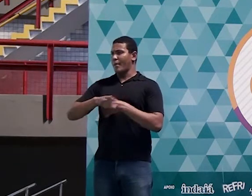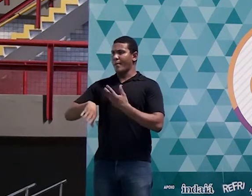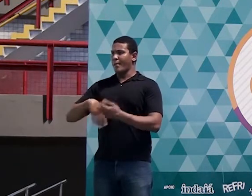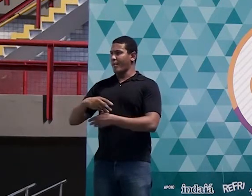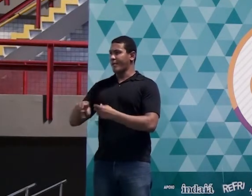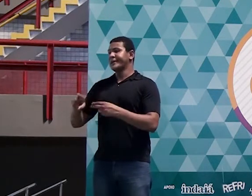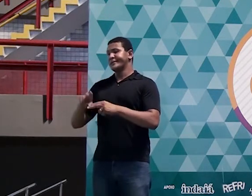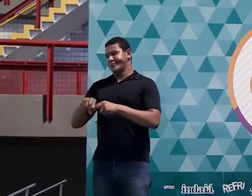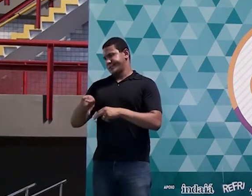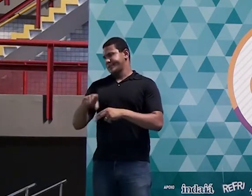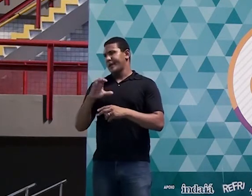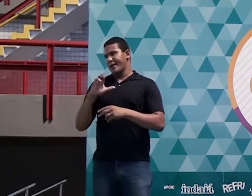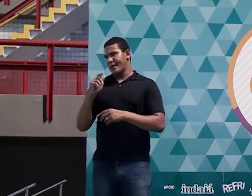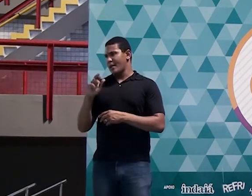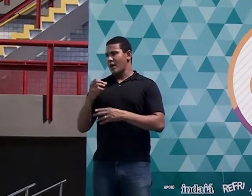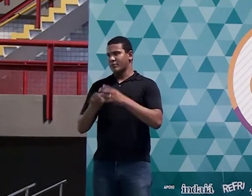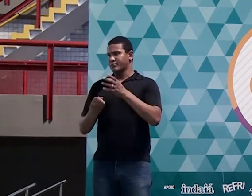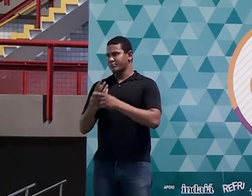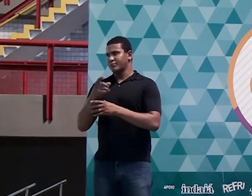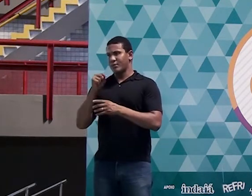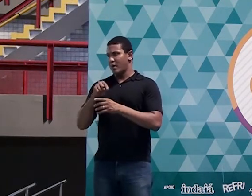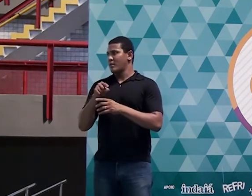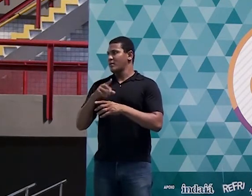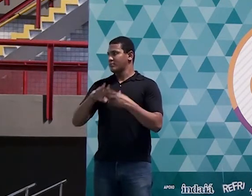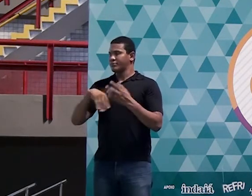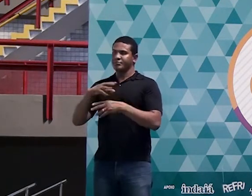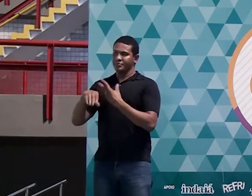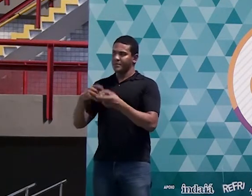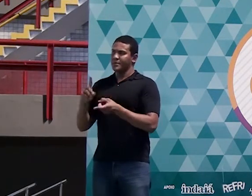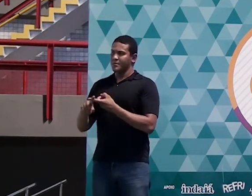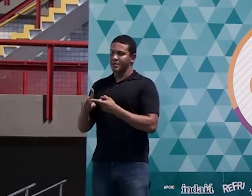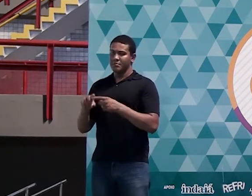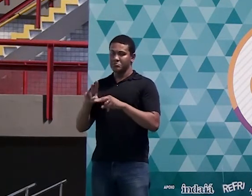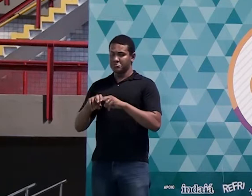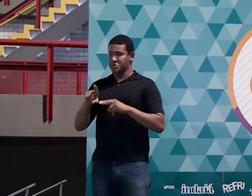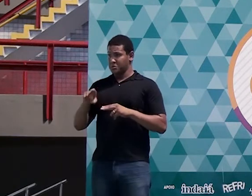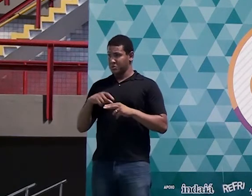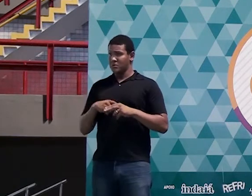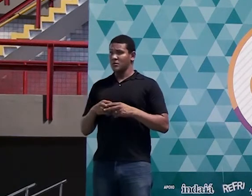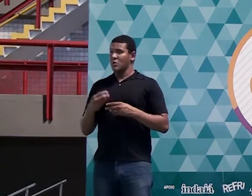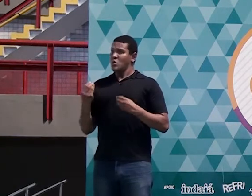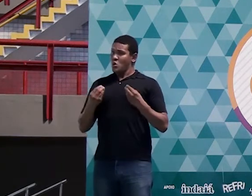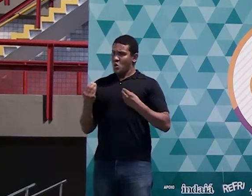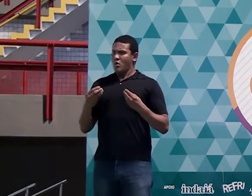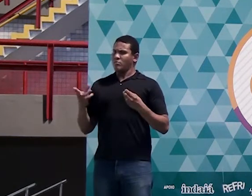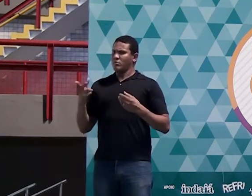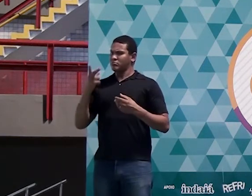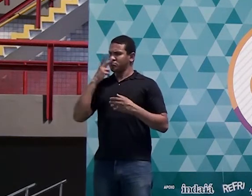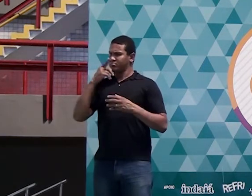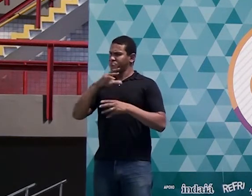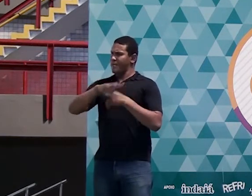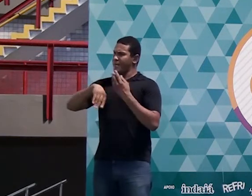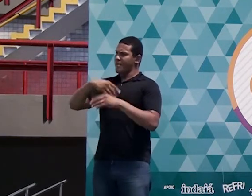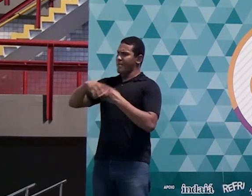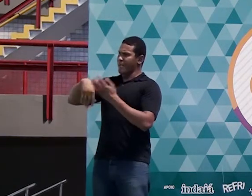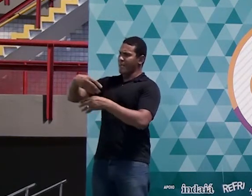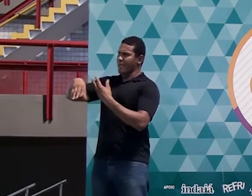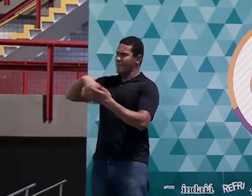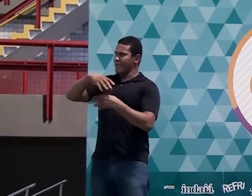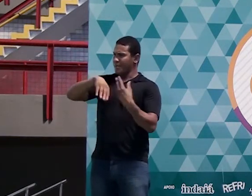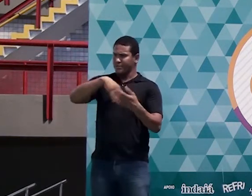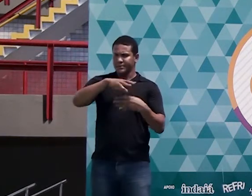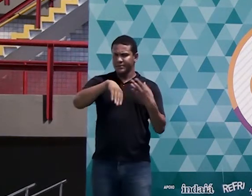mesmas perturbações. Ora, entre as causas que contribuíram para criar ou manter um ambiente tão tumultuado, algumas